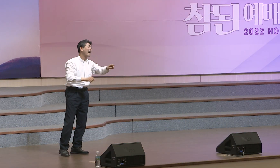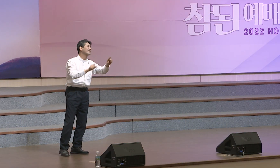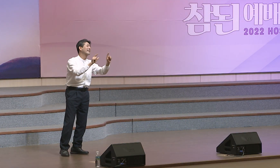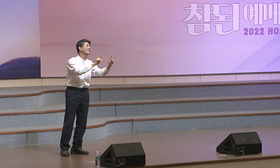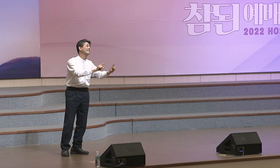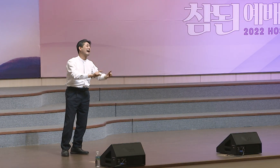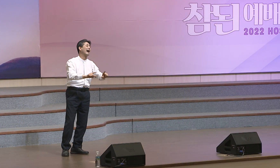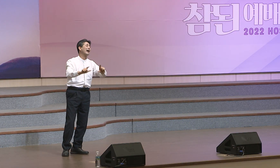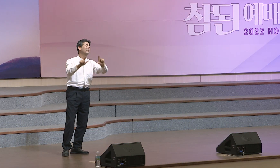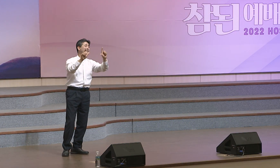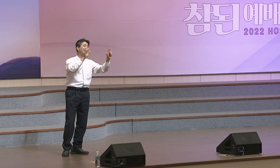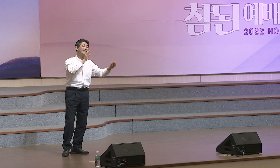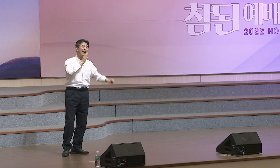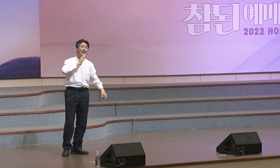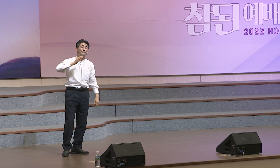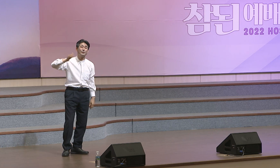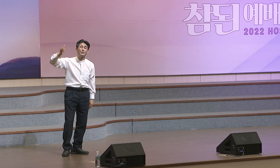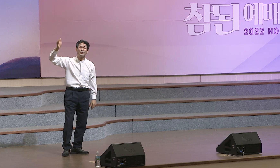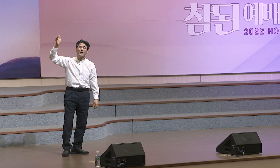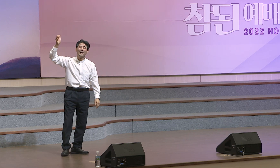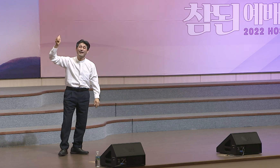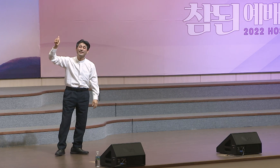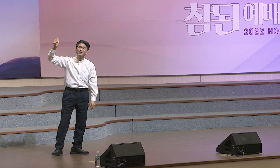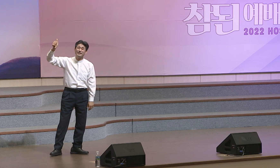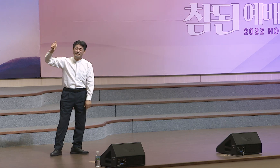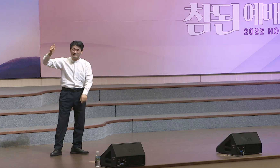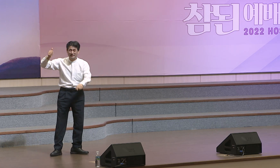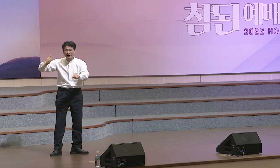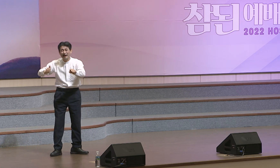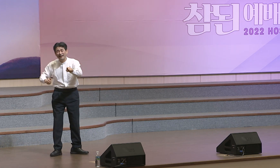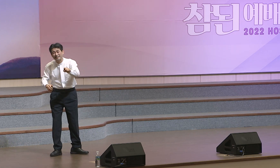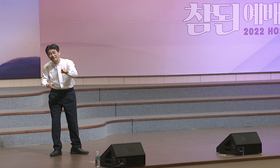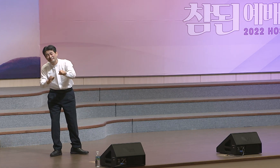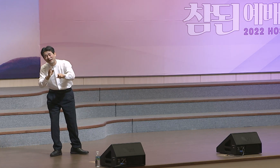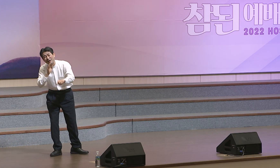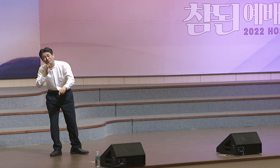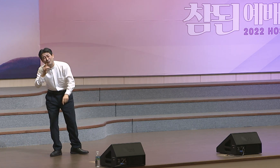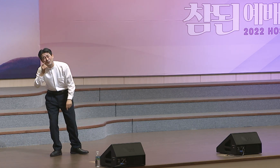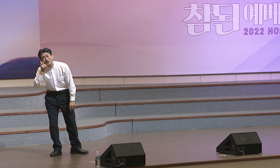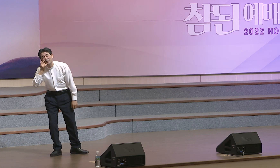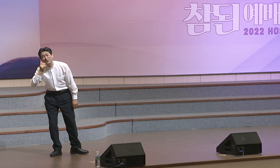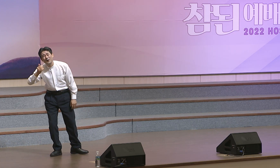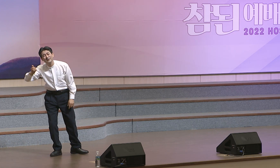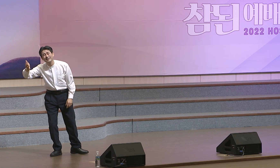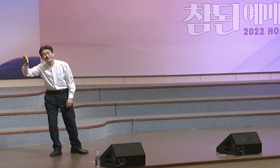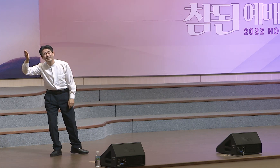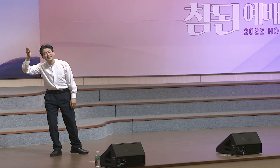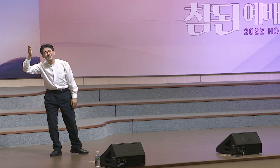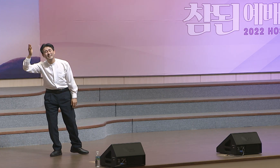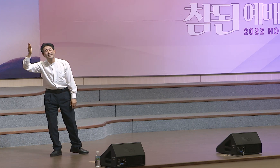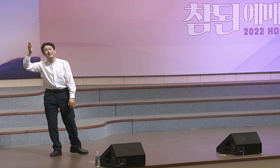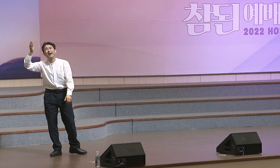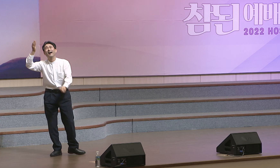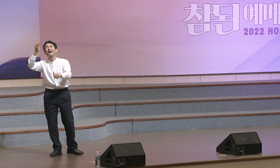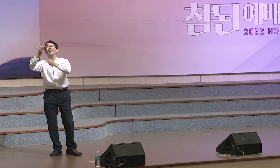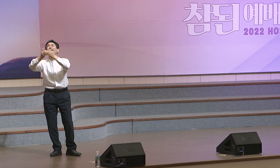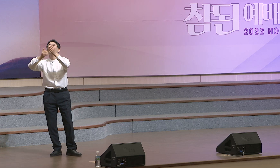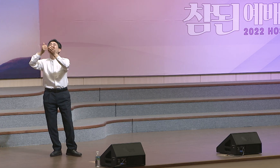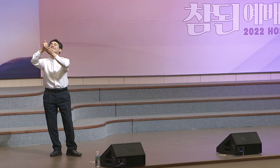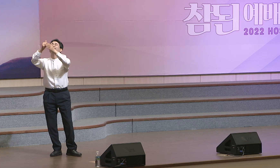너의 삶의 창주인, 너의 참 부모이신 하나님